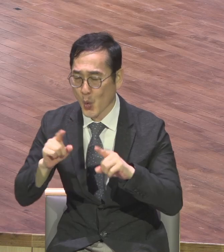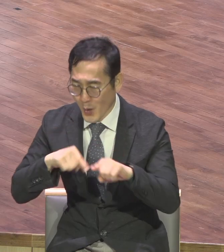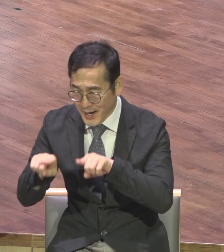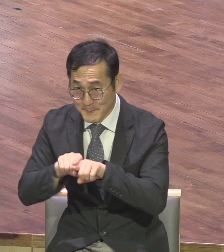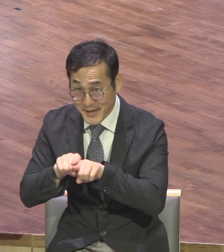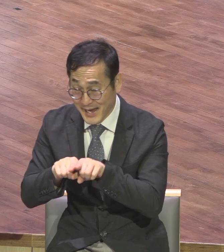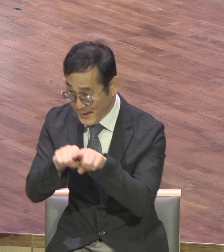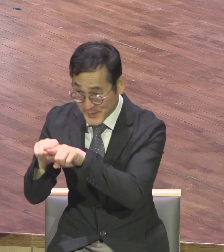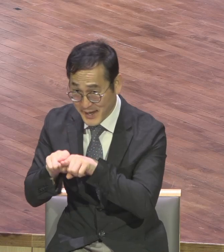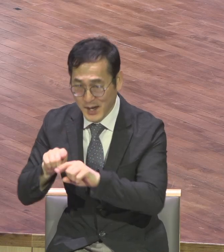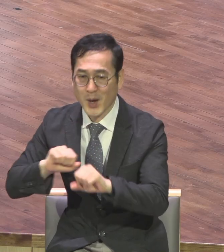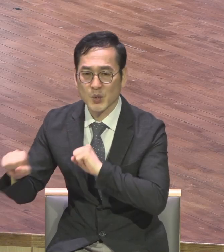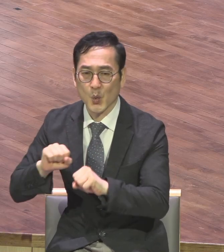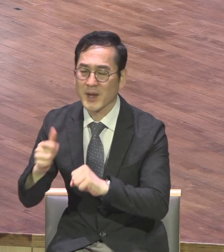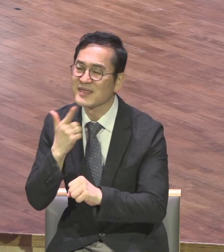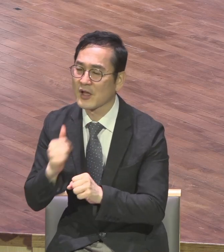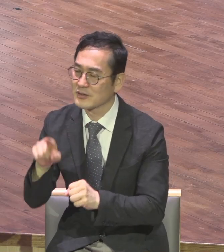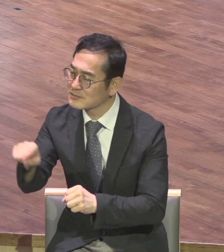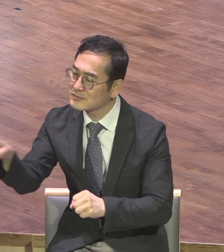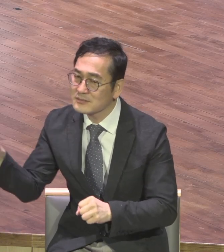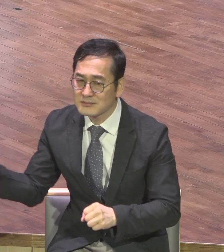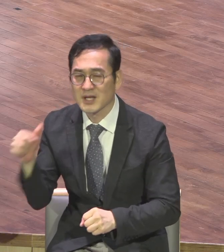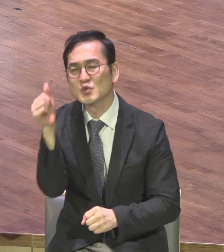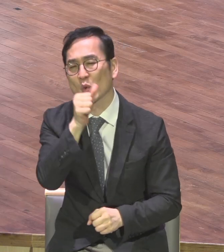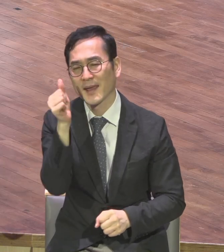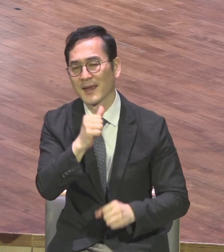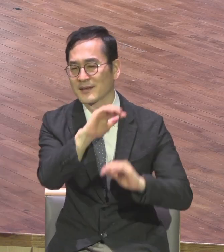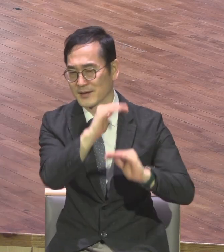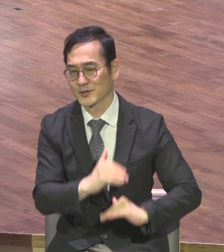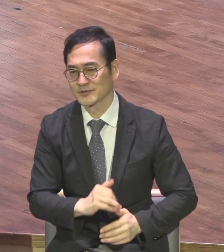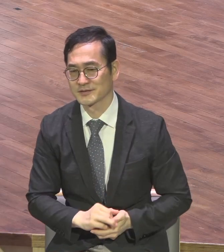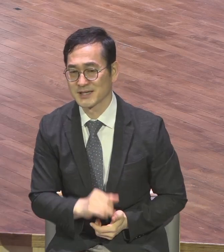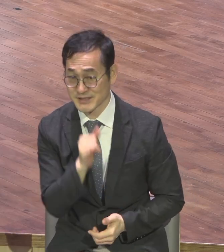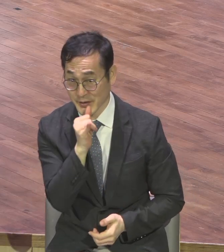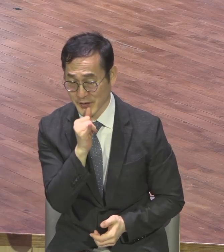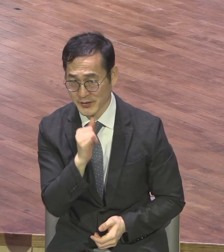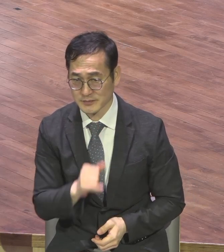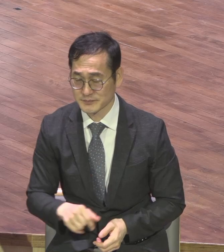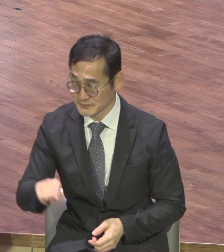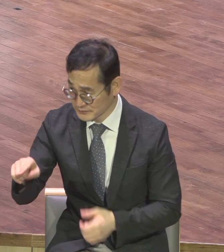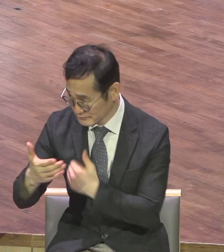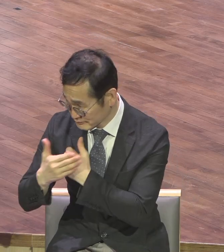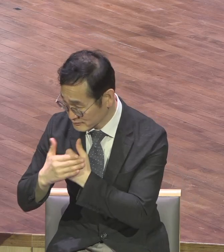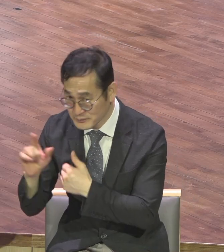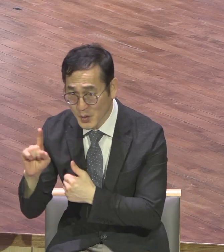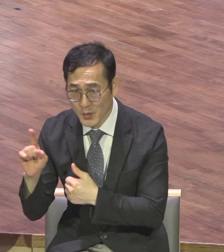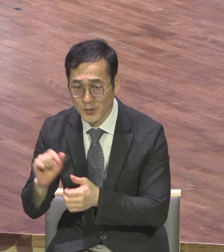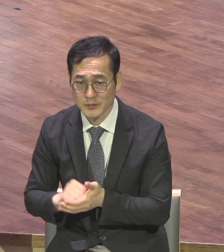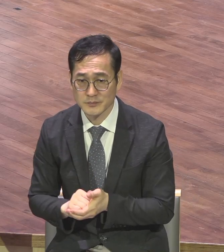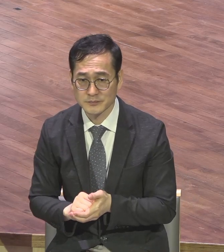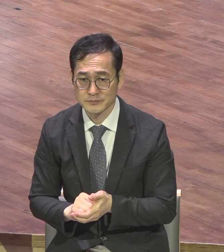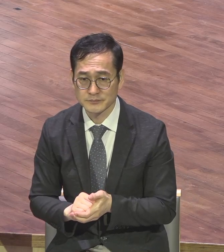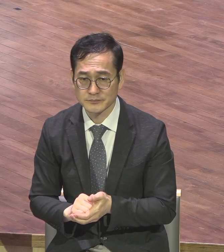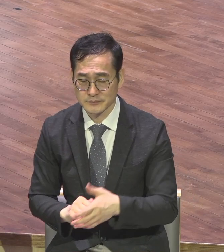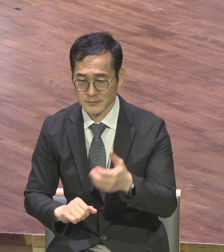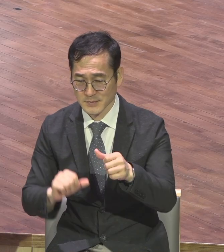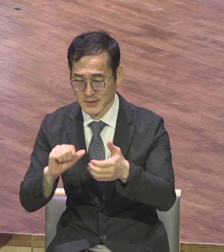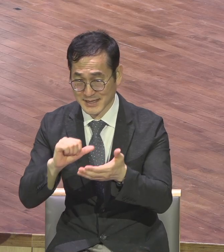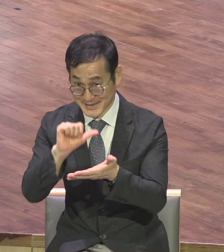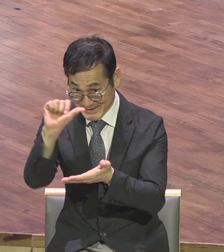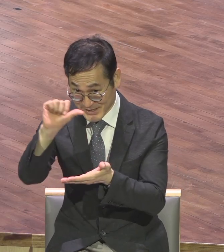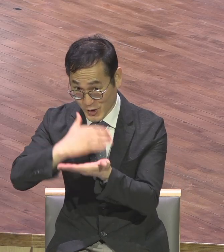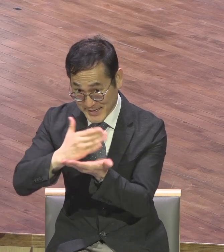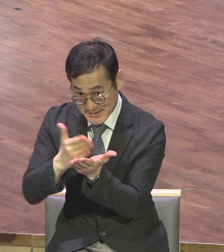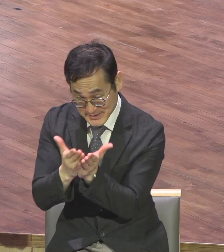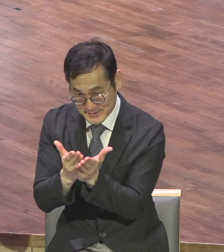속에 싹 담겨져 있습니다. 그 핵심이 뭐냐? 어떻게 운동했냐? 다섯 가지 기초였어요.